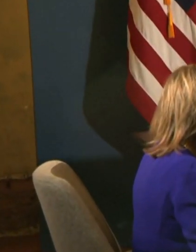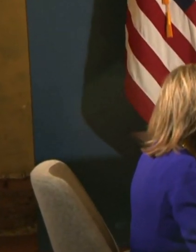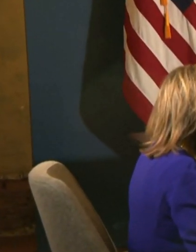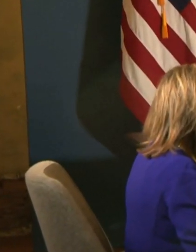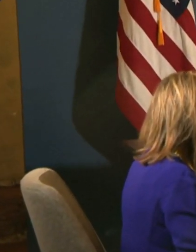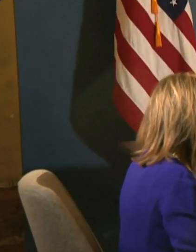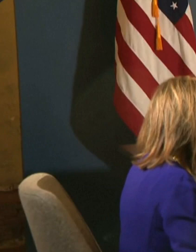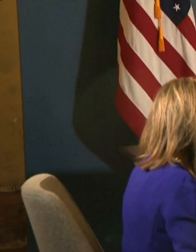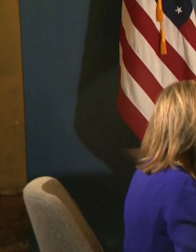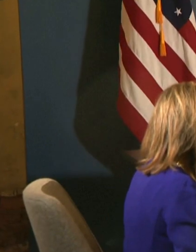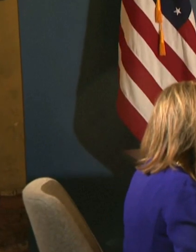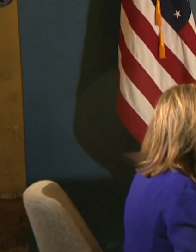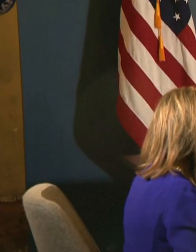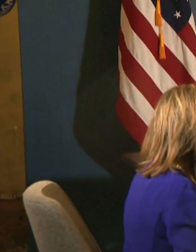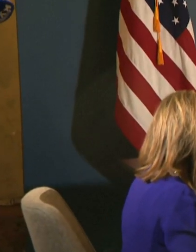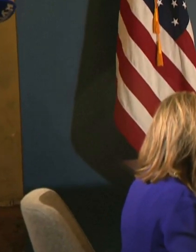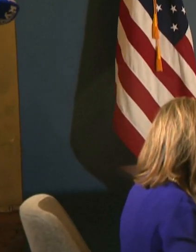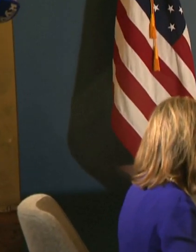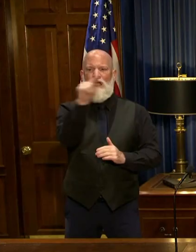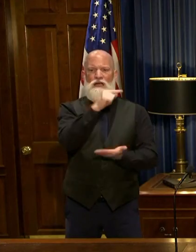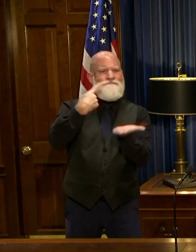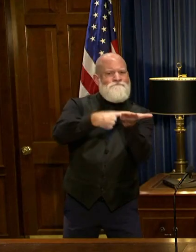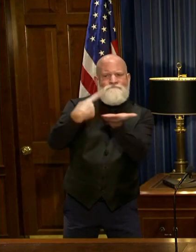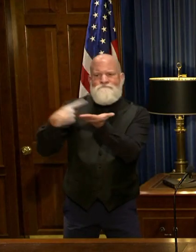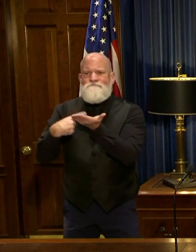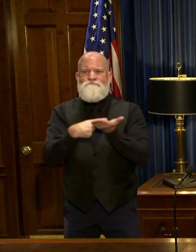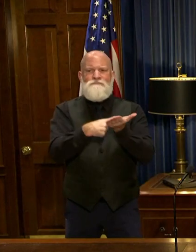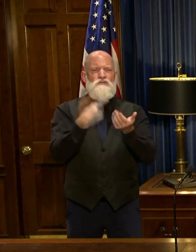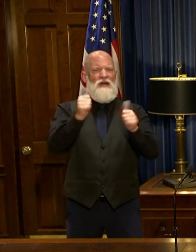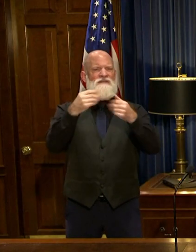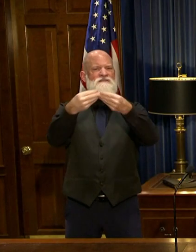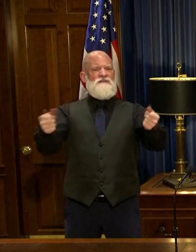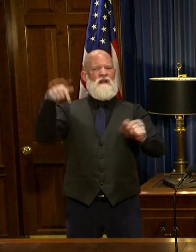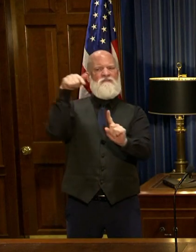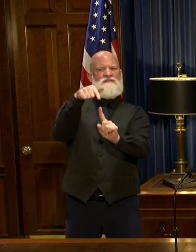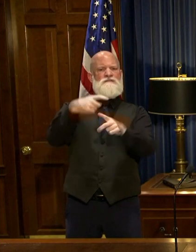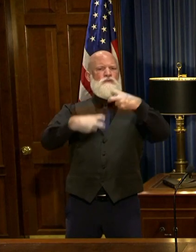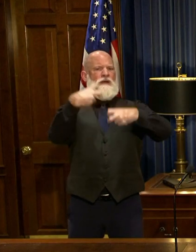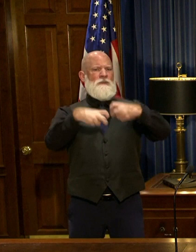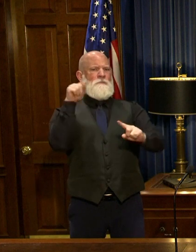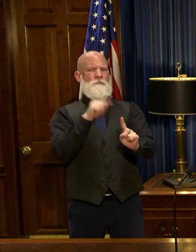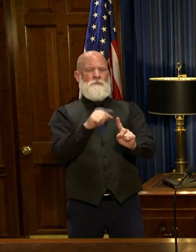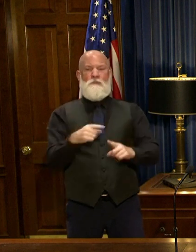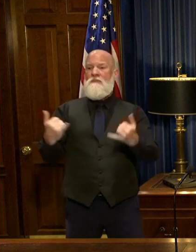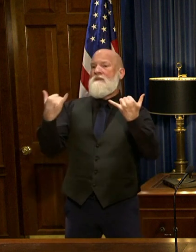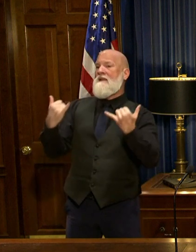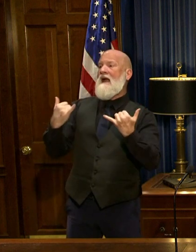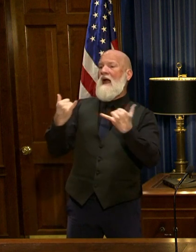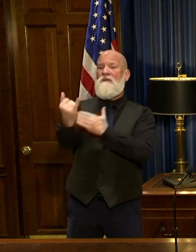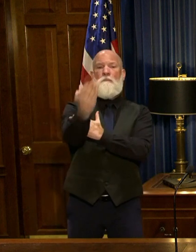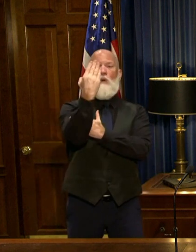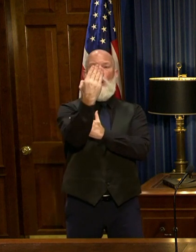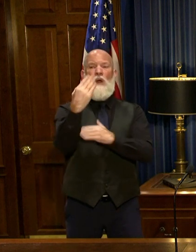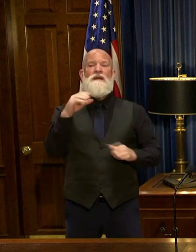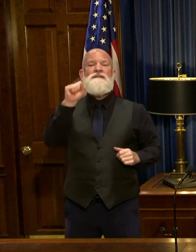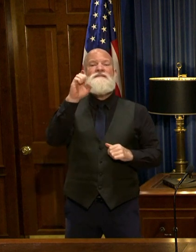que confirman la victoria del Partido Demócrata en las elecciones. El secretario Raffensperger ha presentado esta